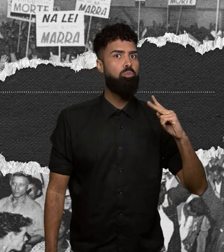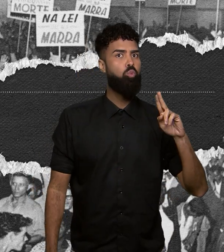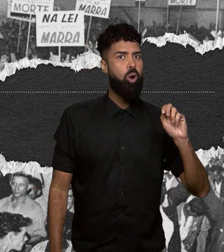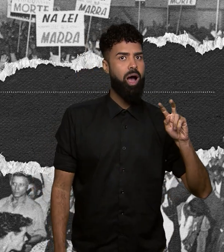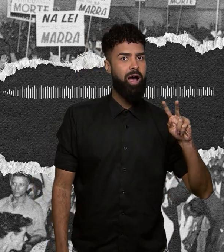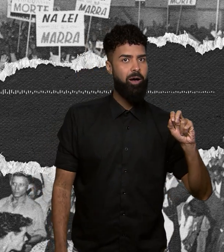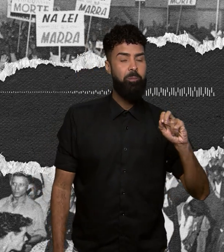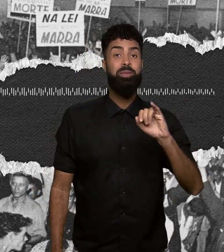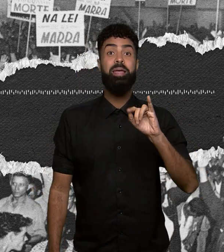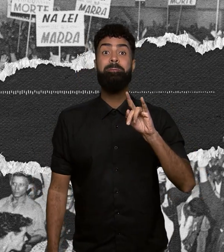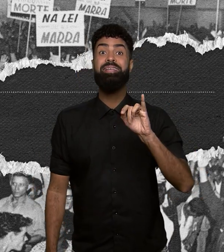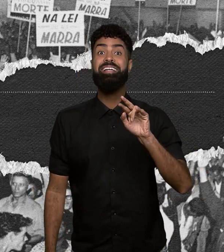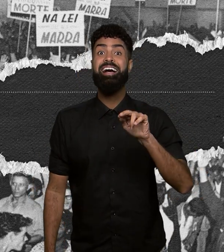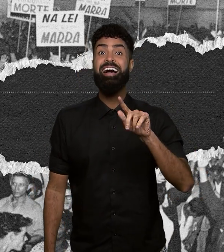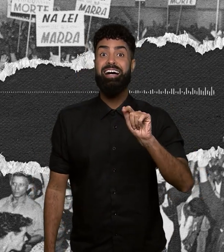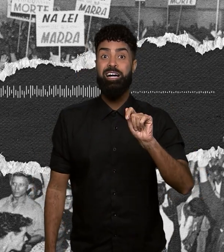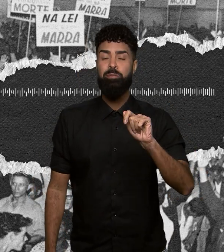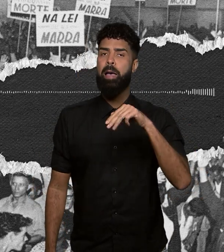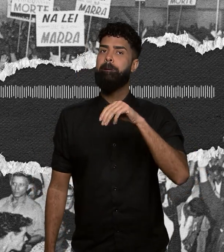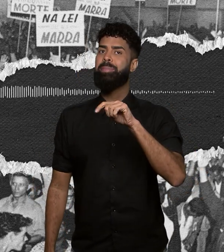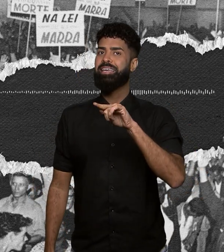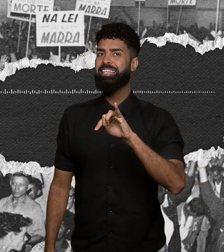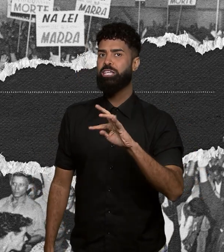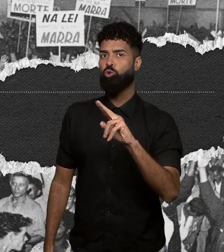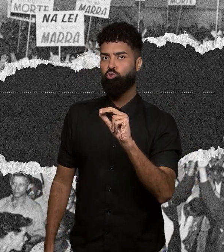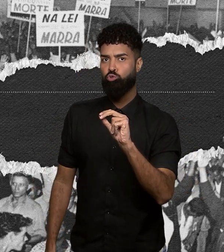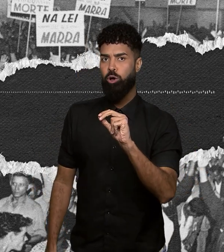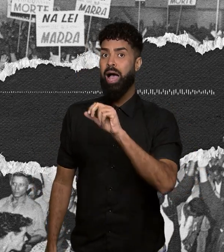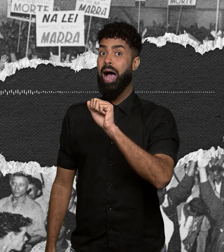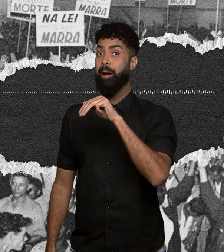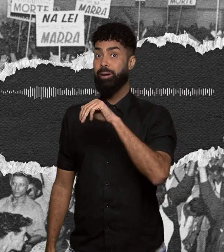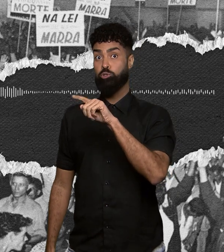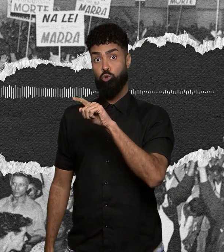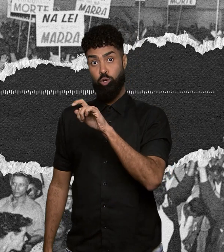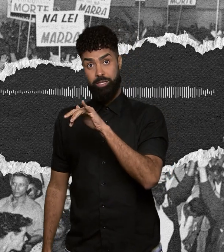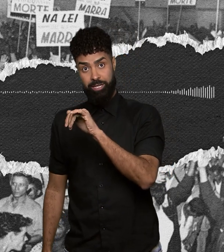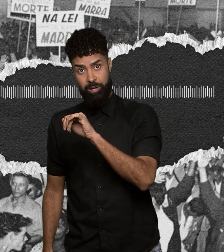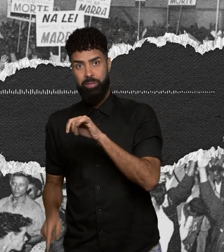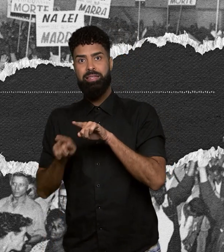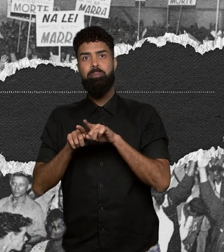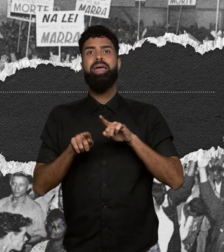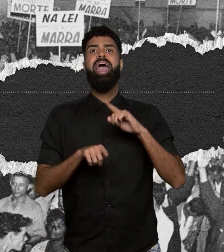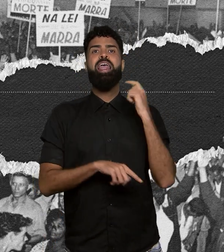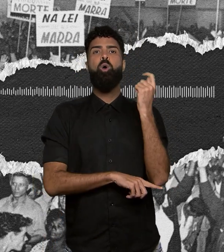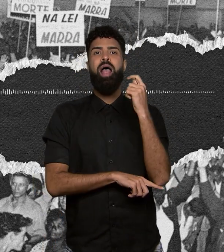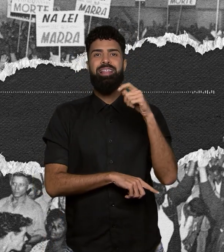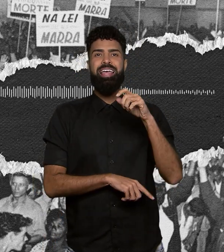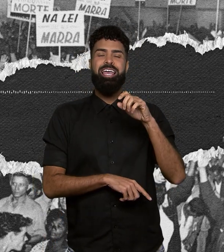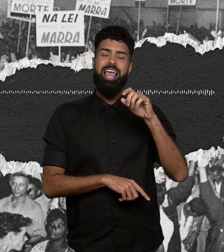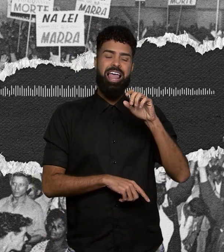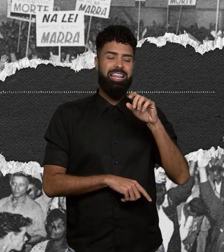Ipiranga Manguinhos amia etil Rio